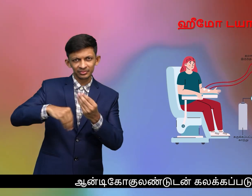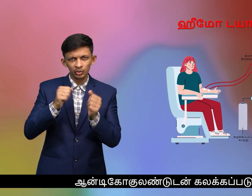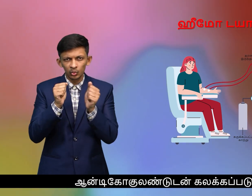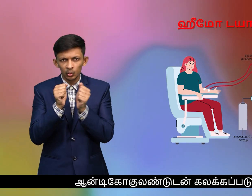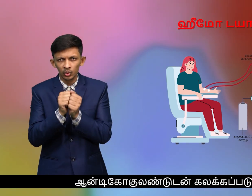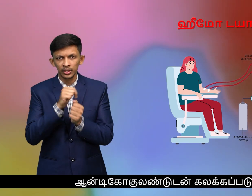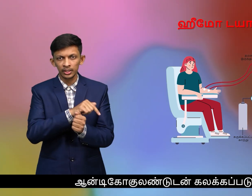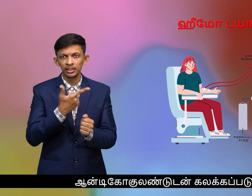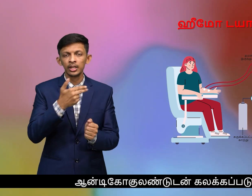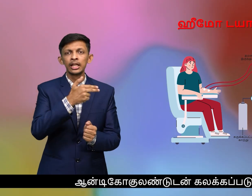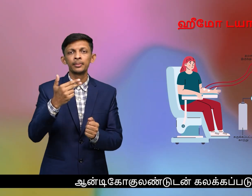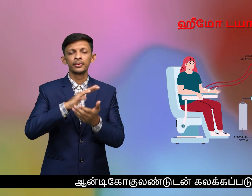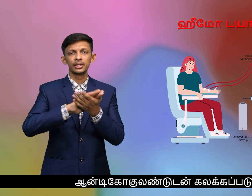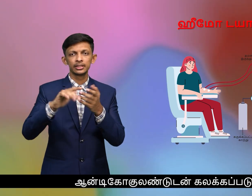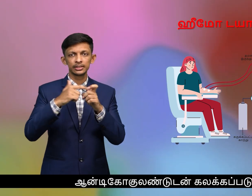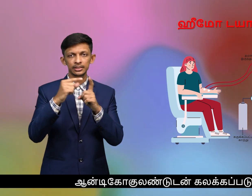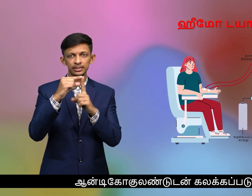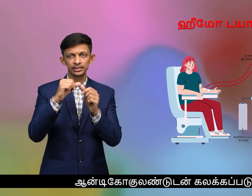ஆன்டிகோகுலன்ட்டுடன் கலக்கப்படுகிறது.